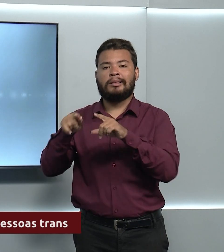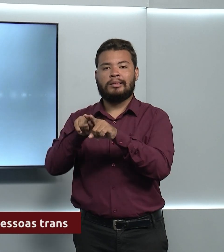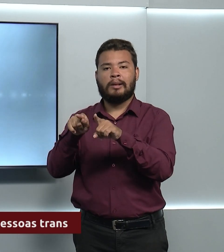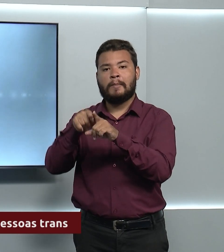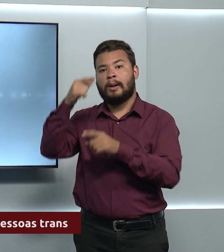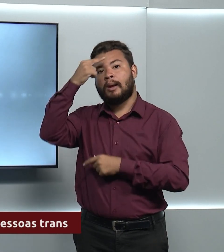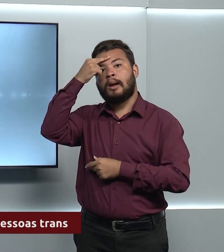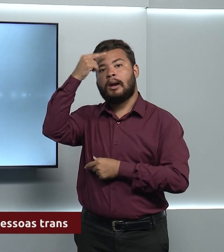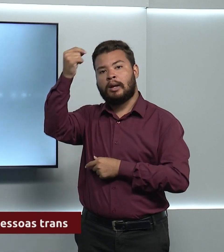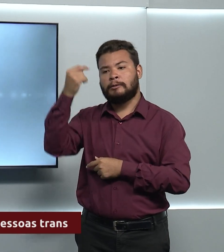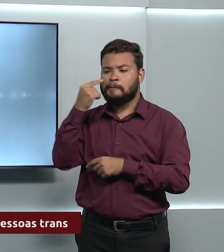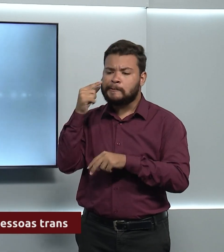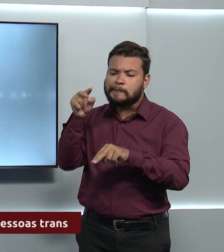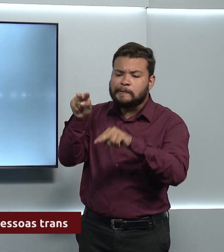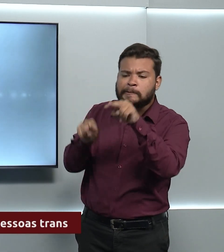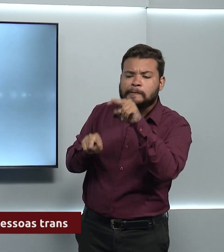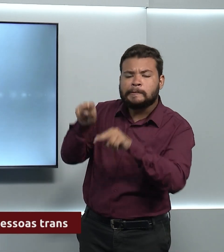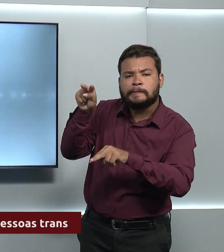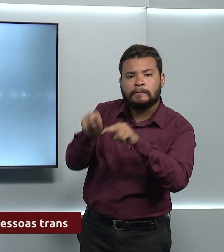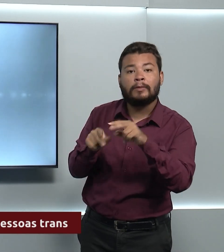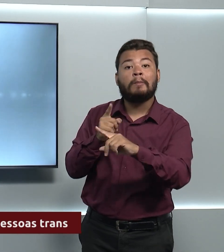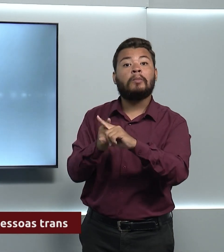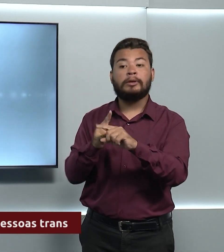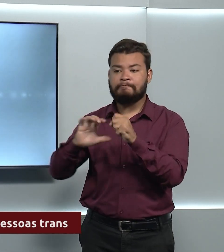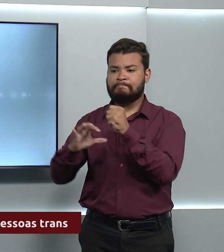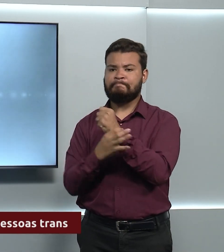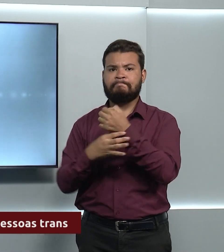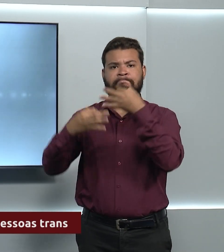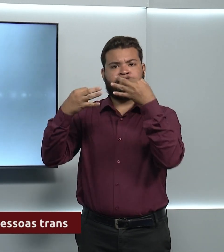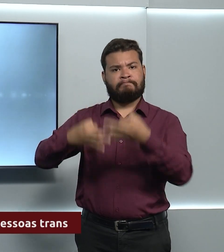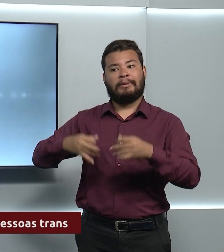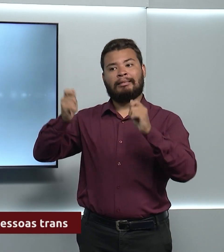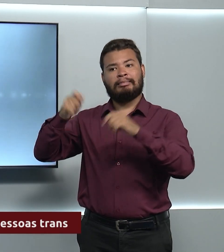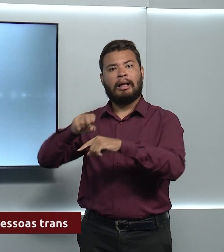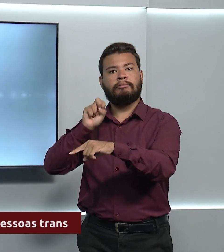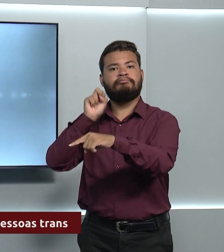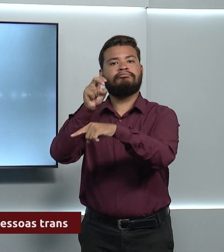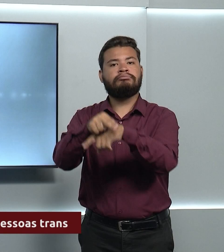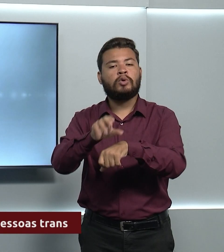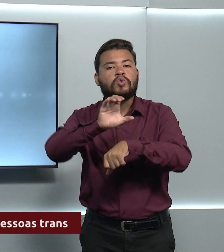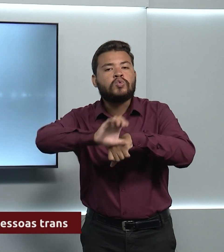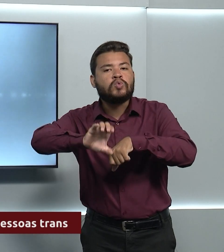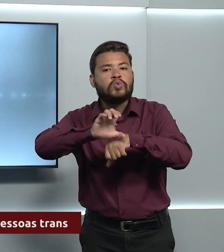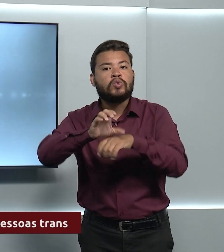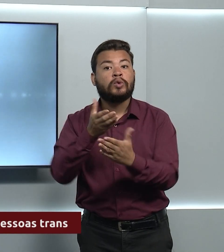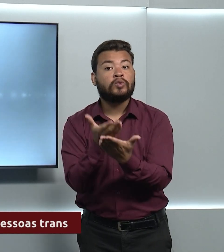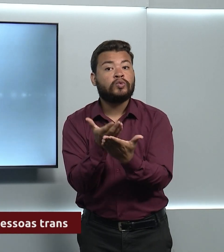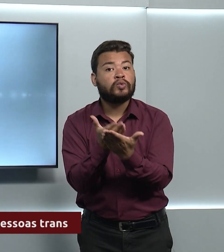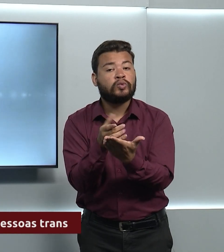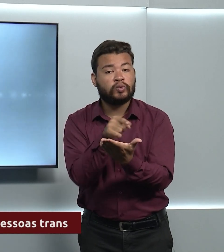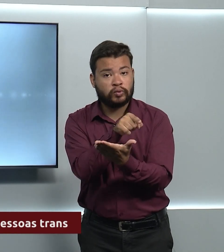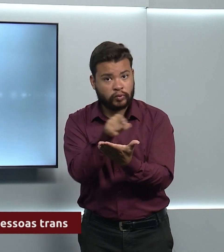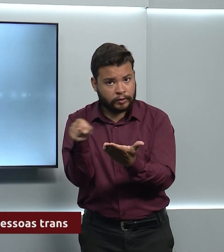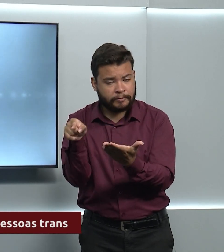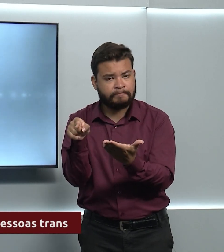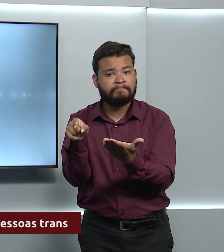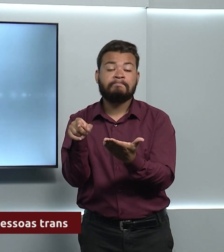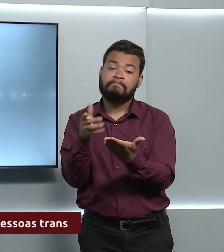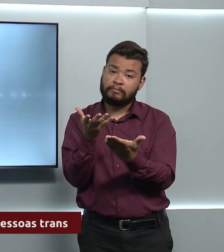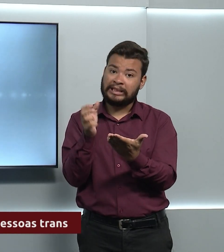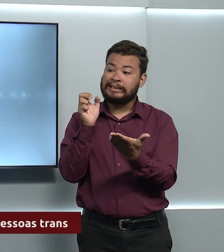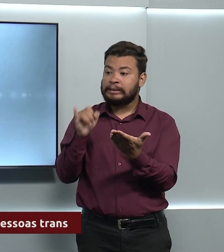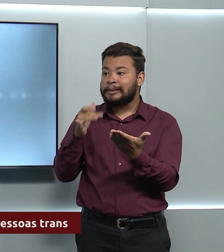da graduação para garantir o ingresso em todo e qualquer curso onde houver demanda de